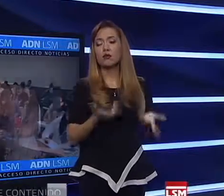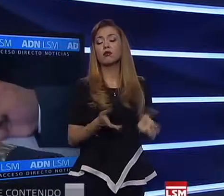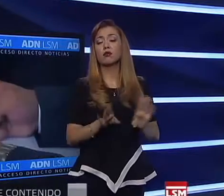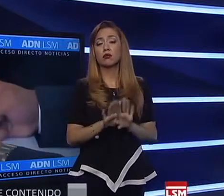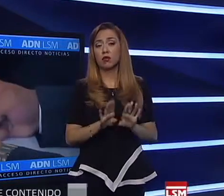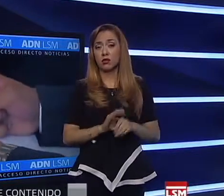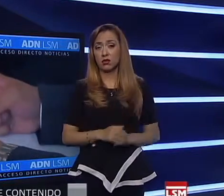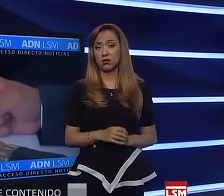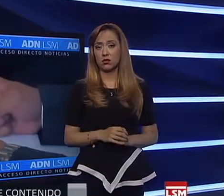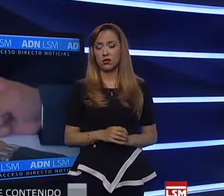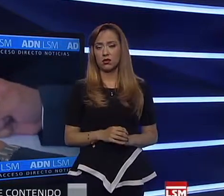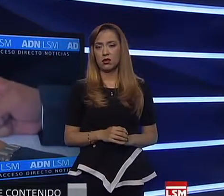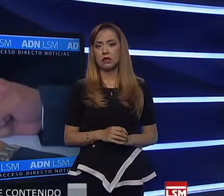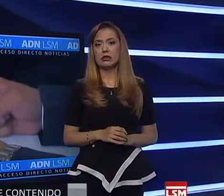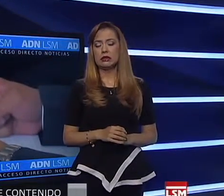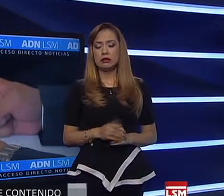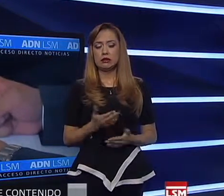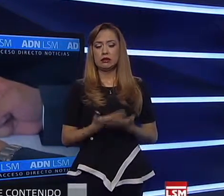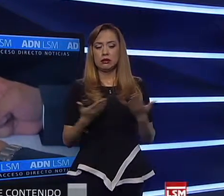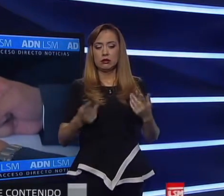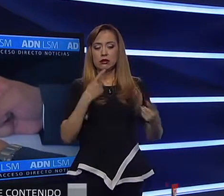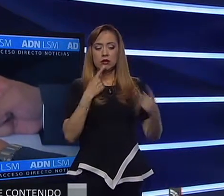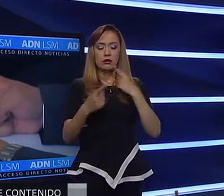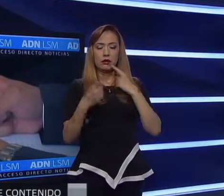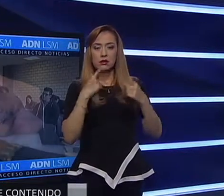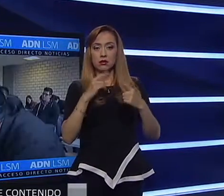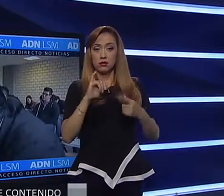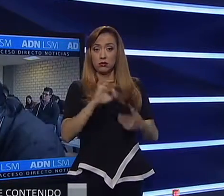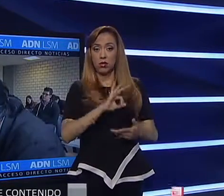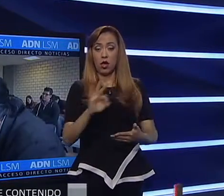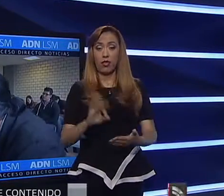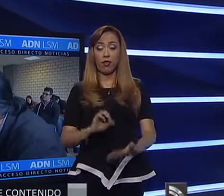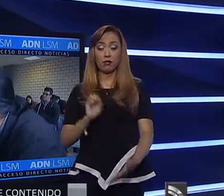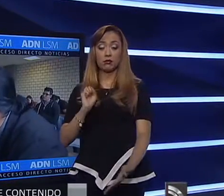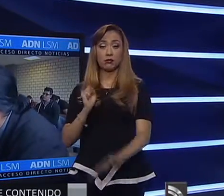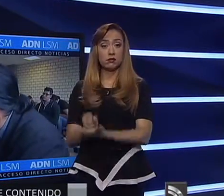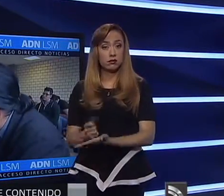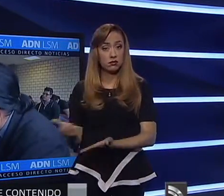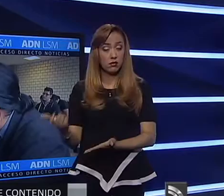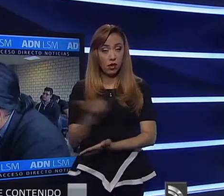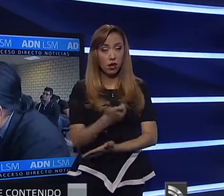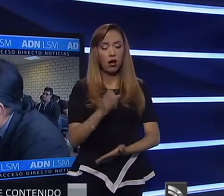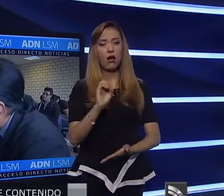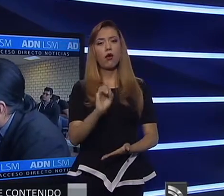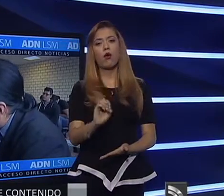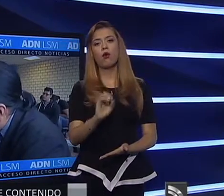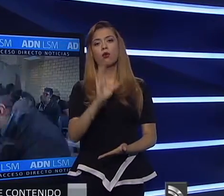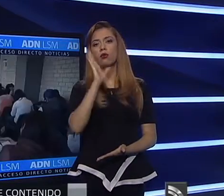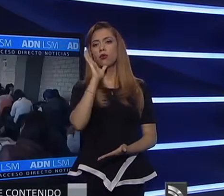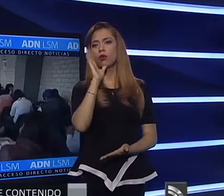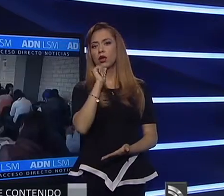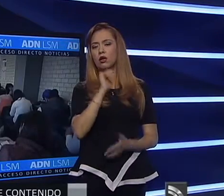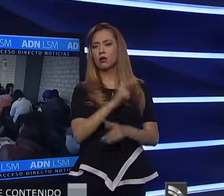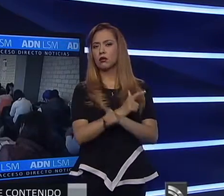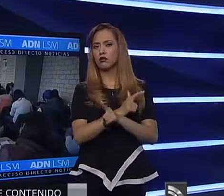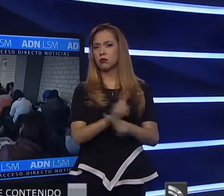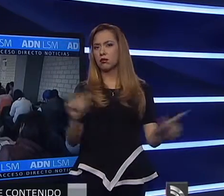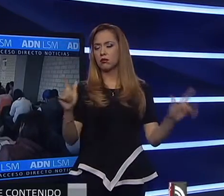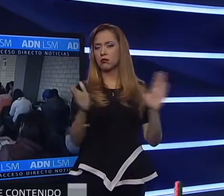de contenido a este derecho, si es exigible judicialmente, si es absoluto o puede limitarse sin violar el principio